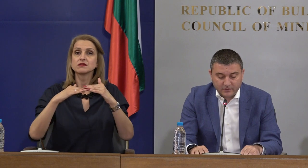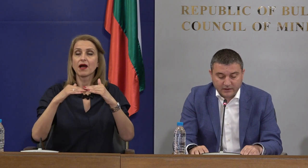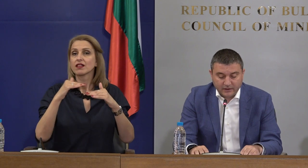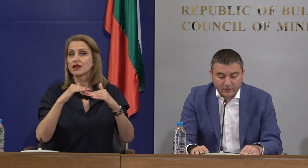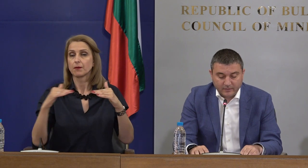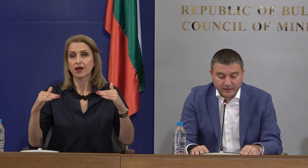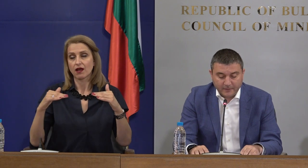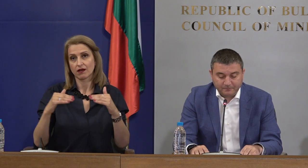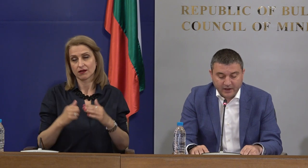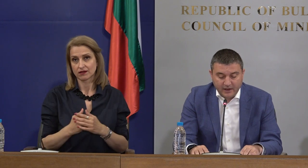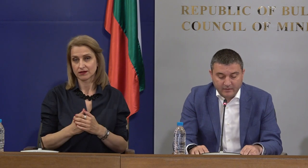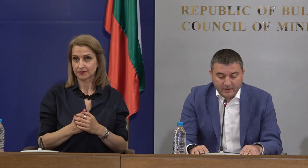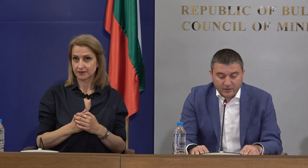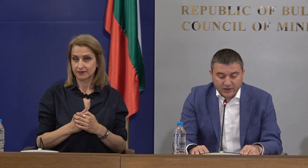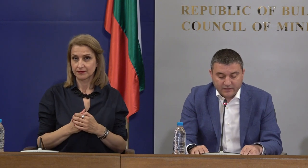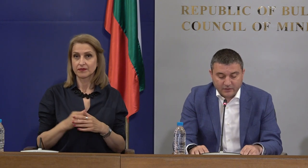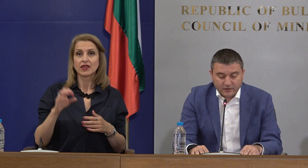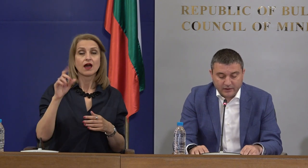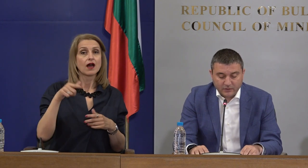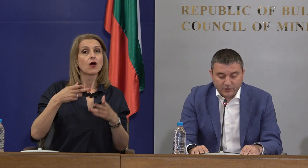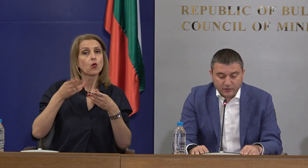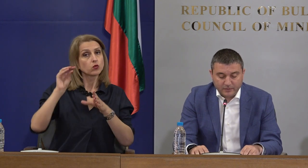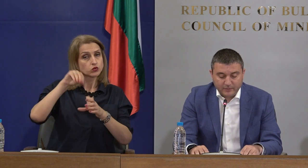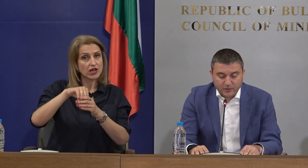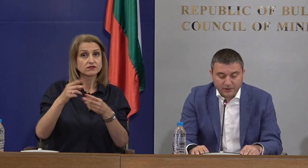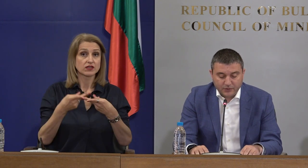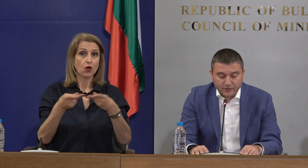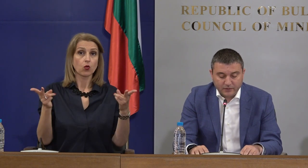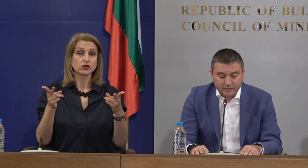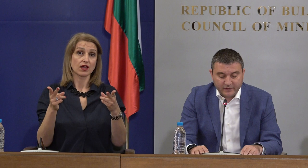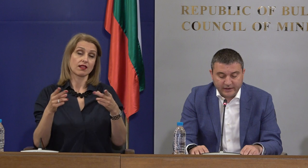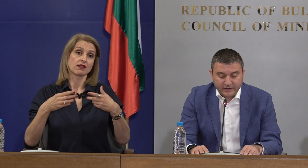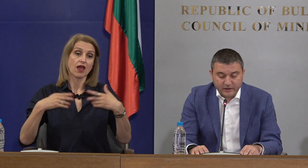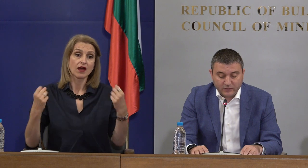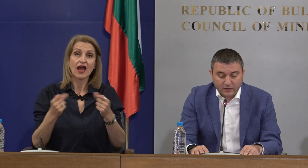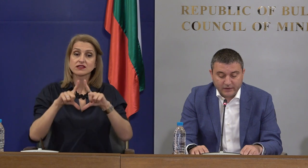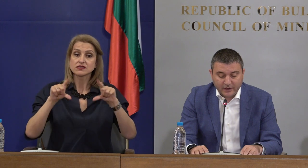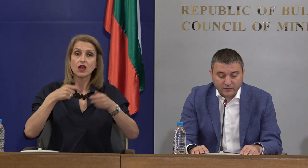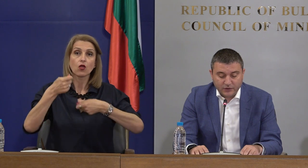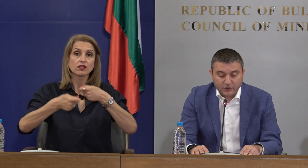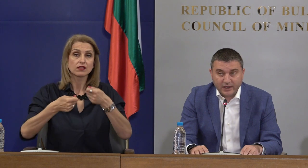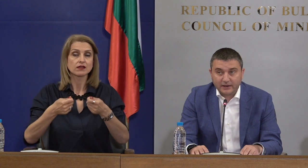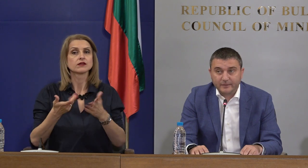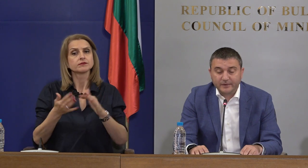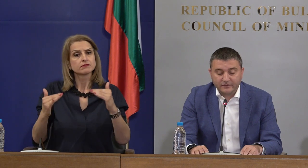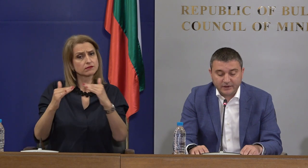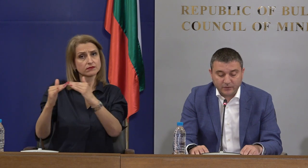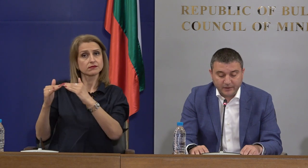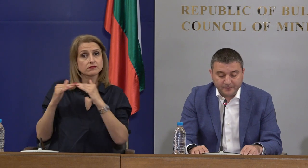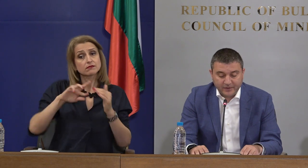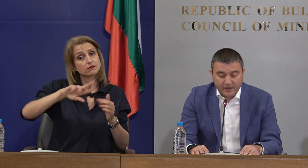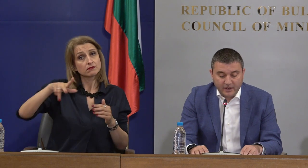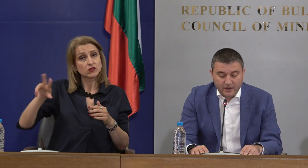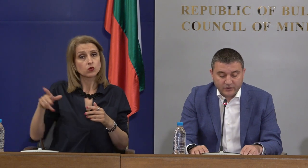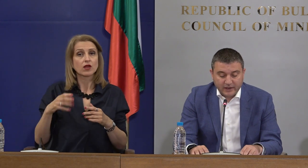от Българската народна банка. ББР участва на открития аукцион при публично обявени цени и условия наравно всички останали